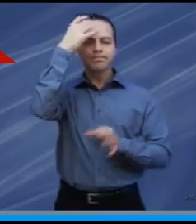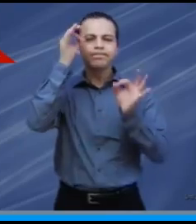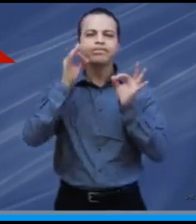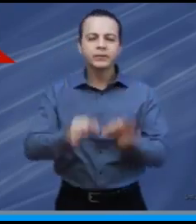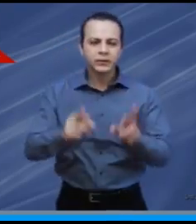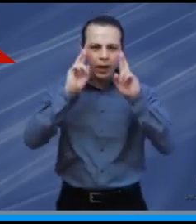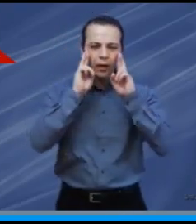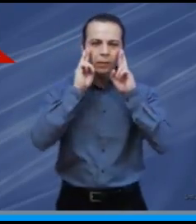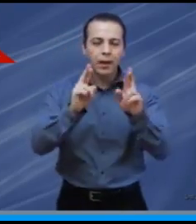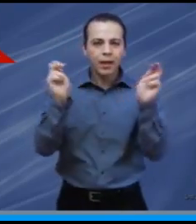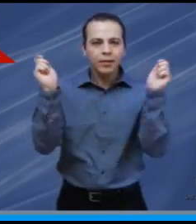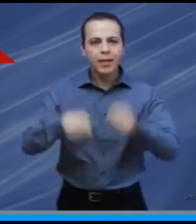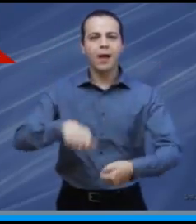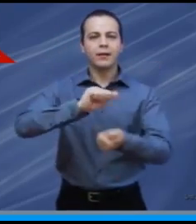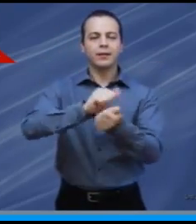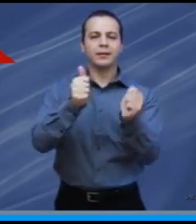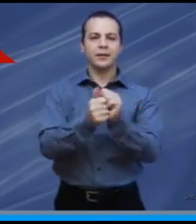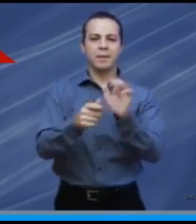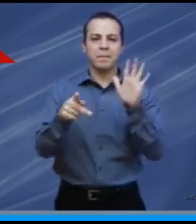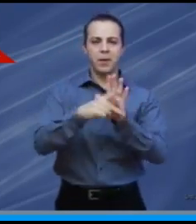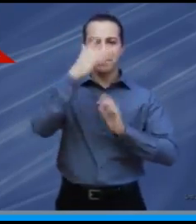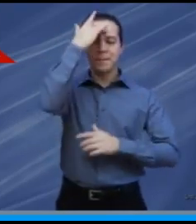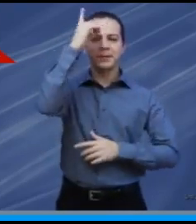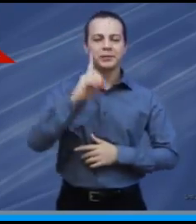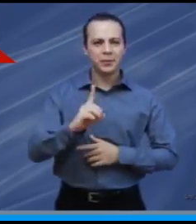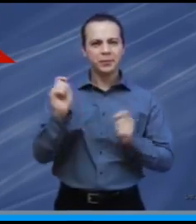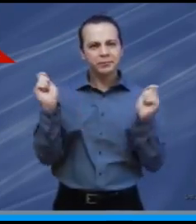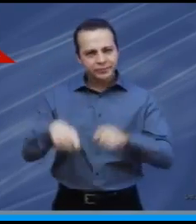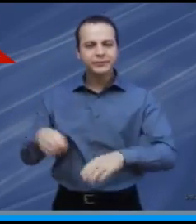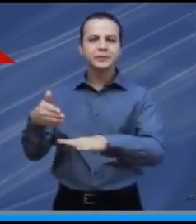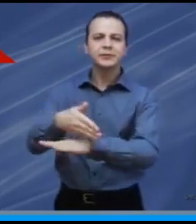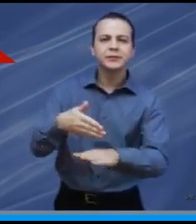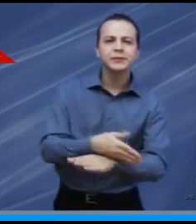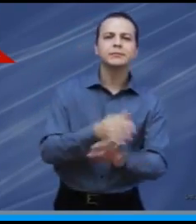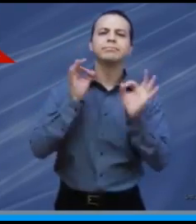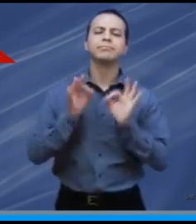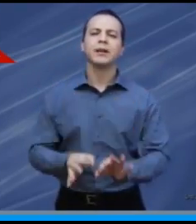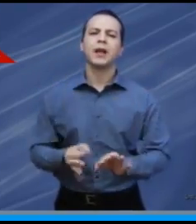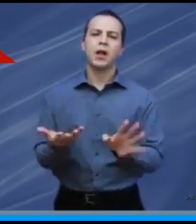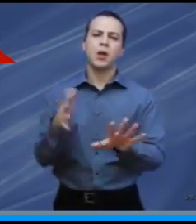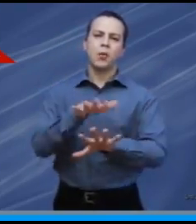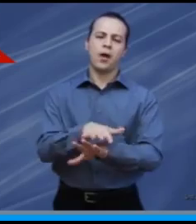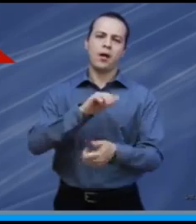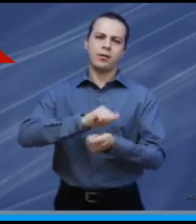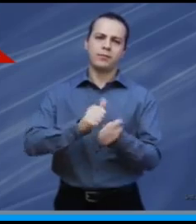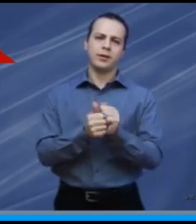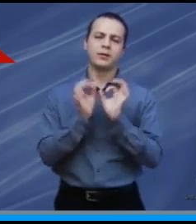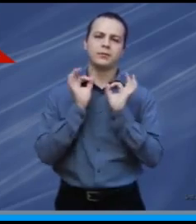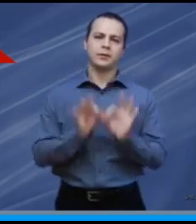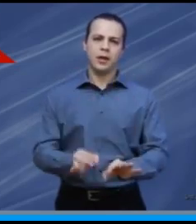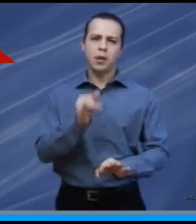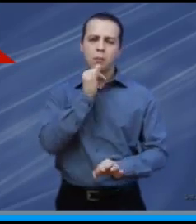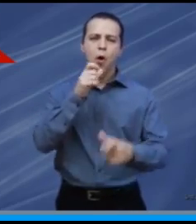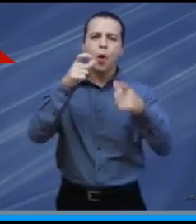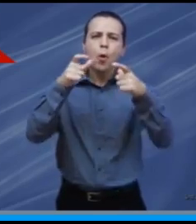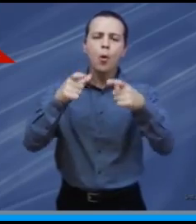consegue encaixar essas pessoas, fazer com que elas consigam frequentar esses lugares